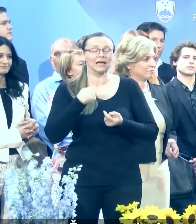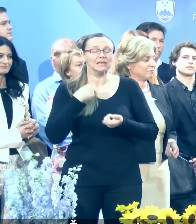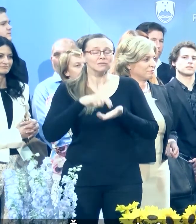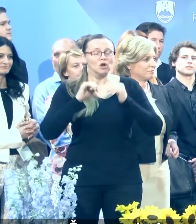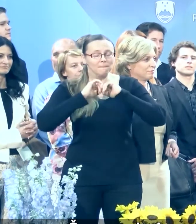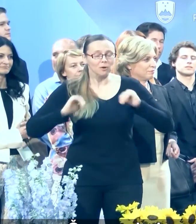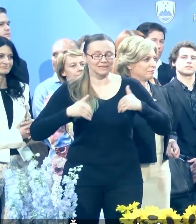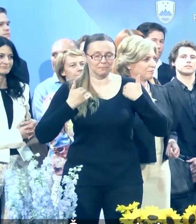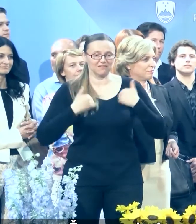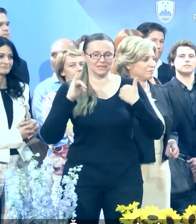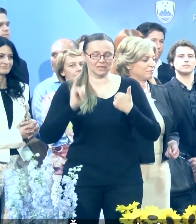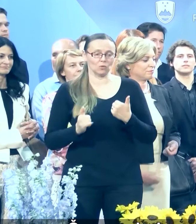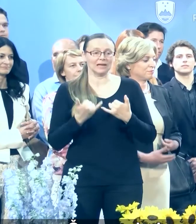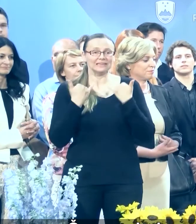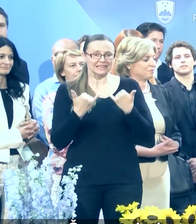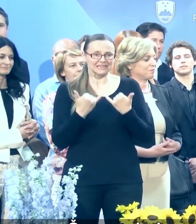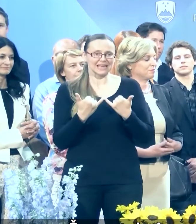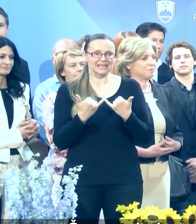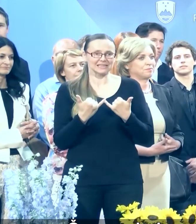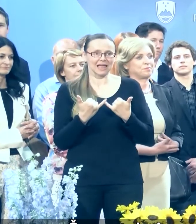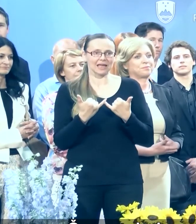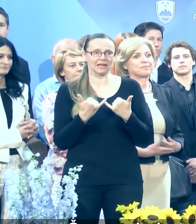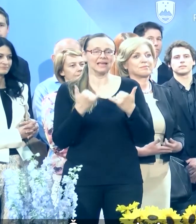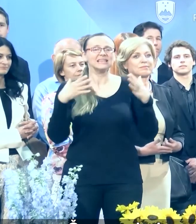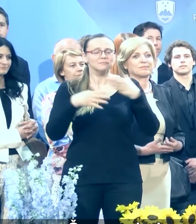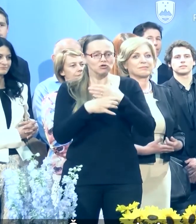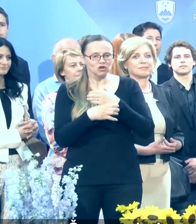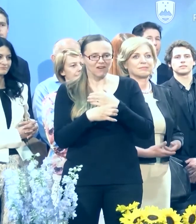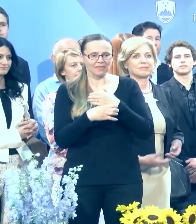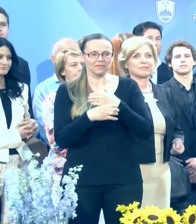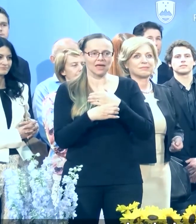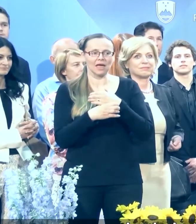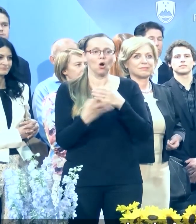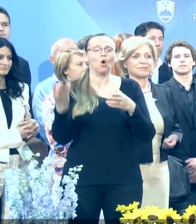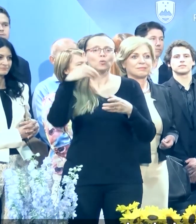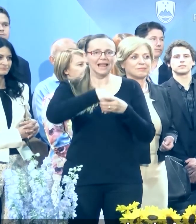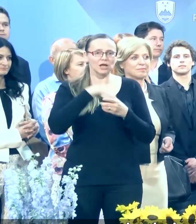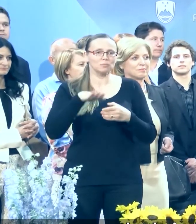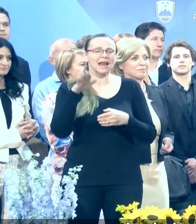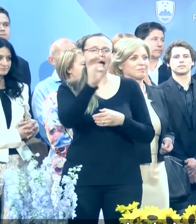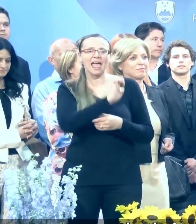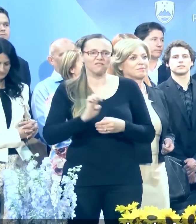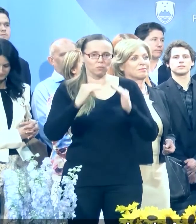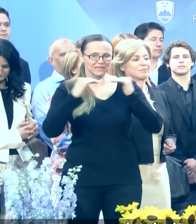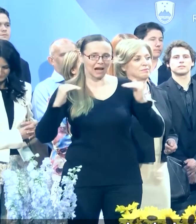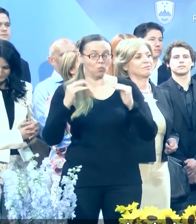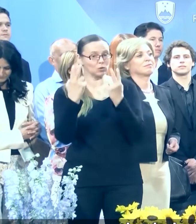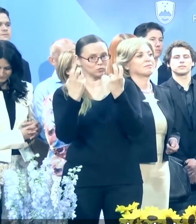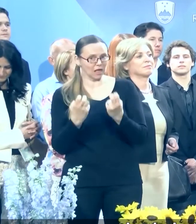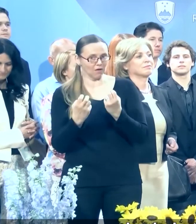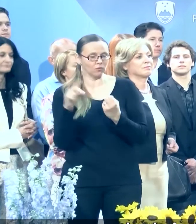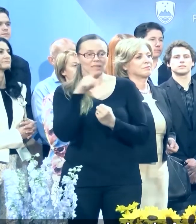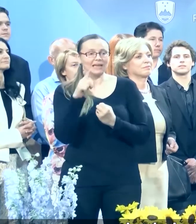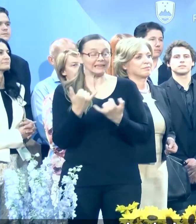vesel, da se trend upada udeležbe na evropski ravni zaustavil. in da je tokrat